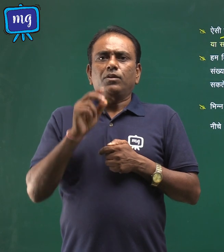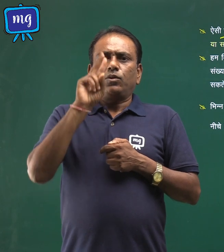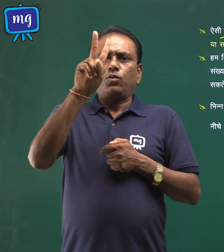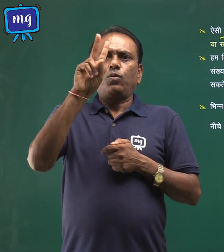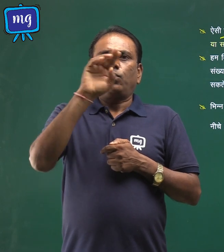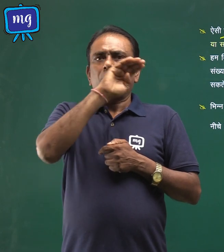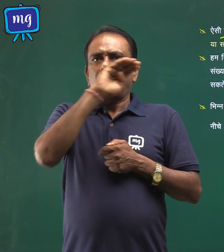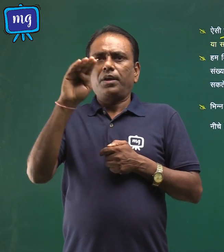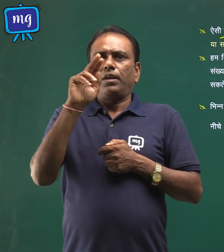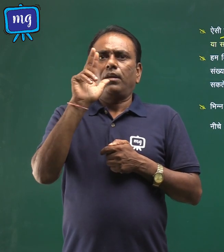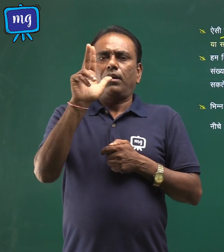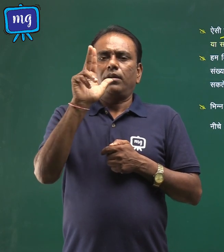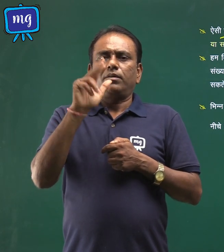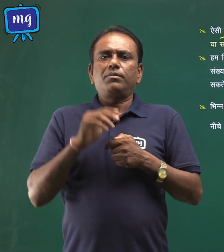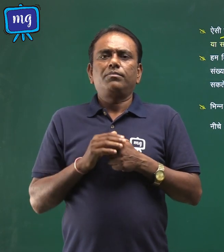2/8,